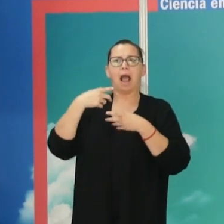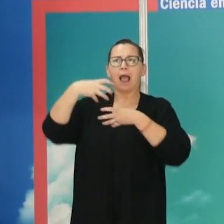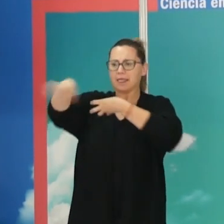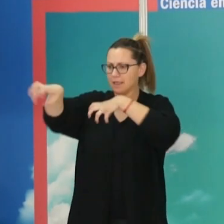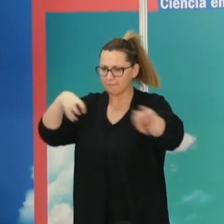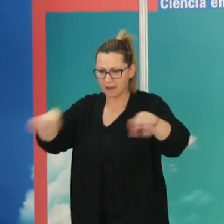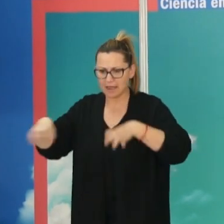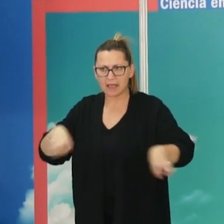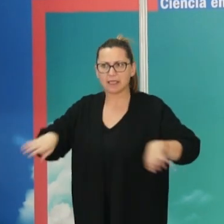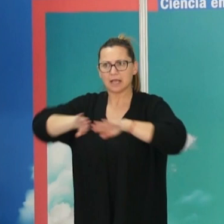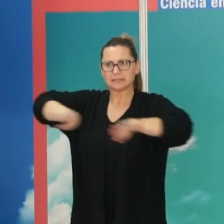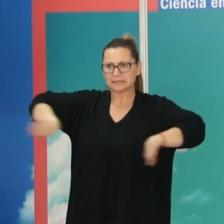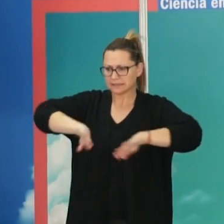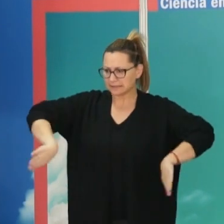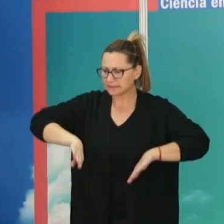para diferenciar